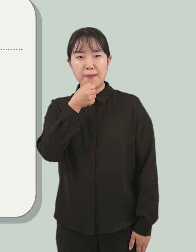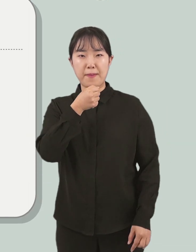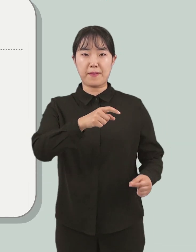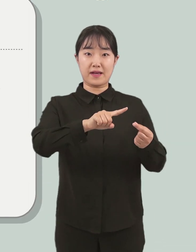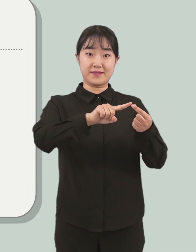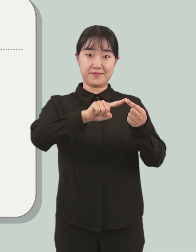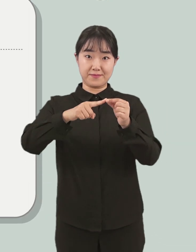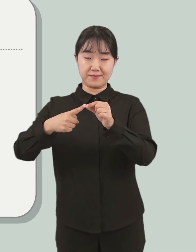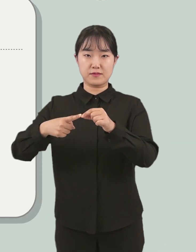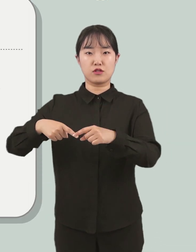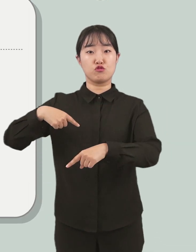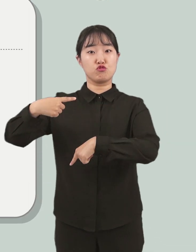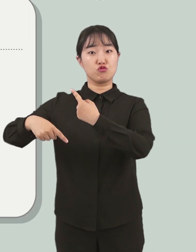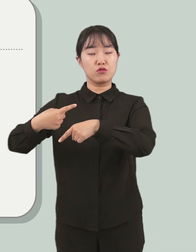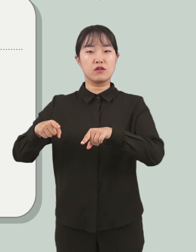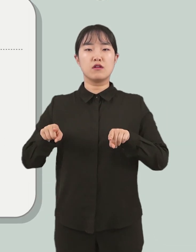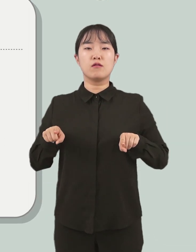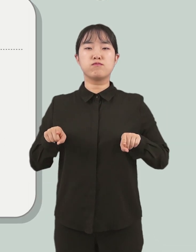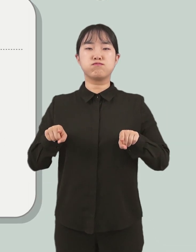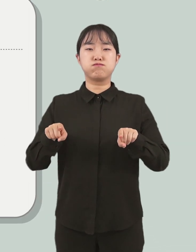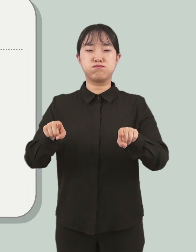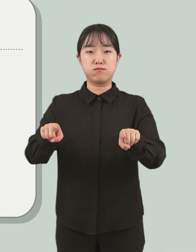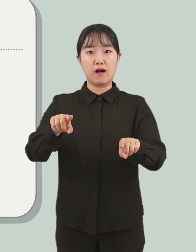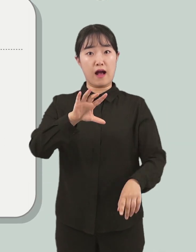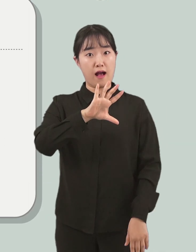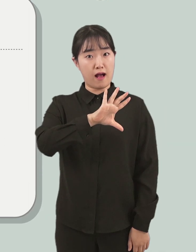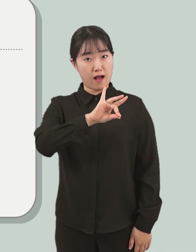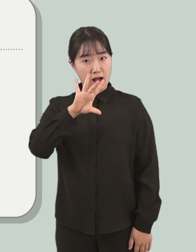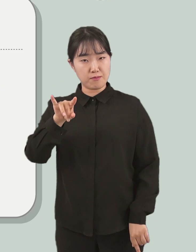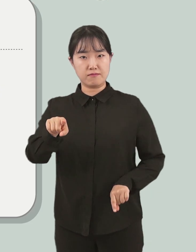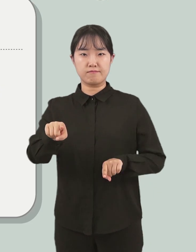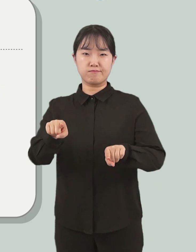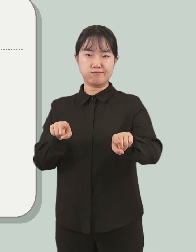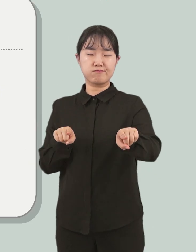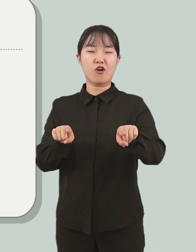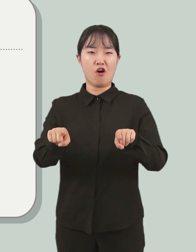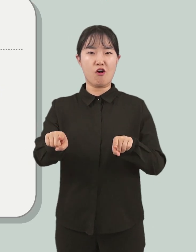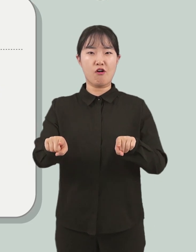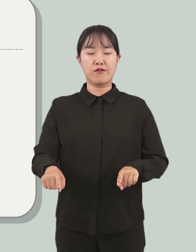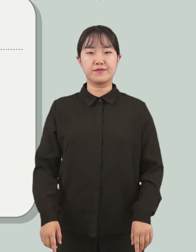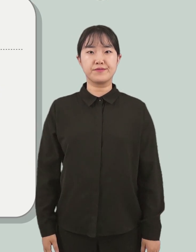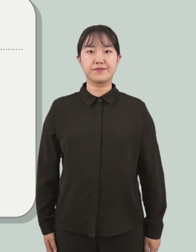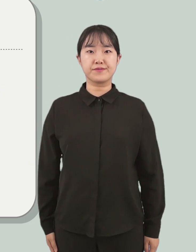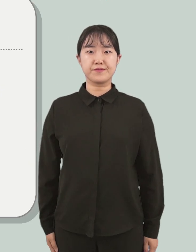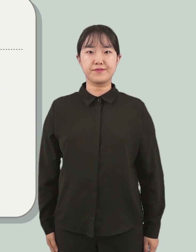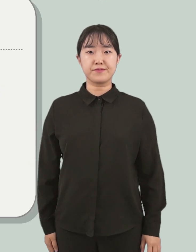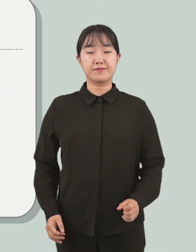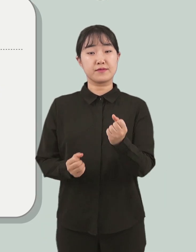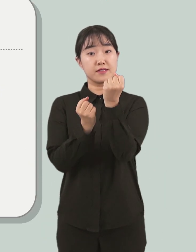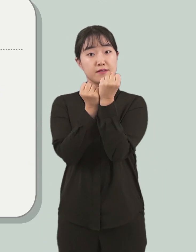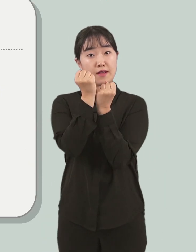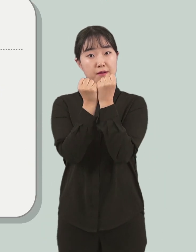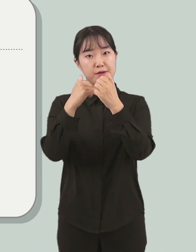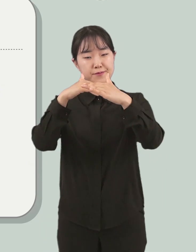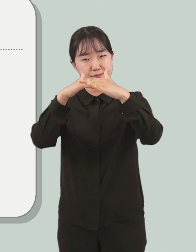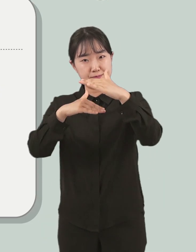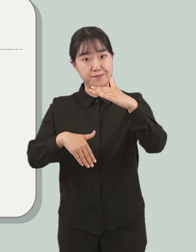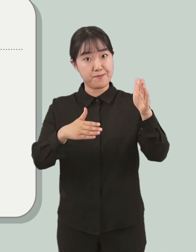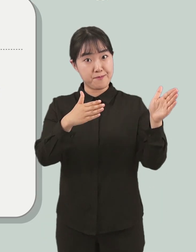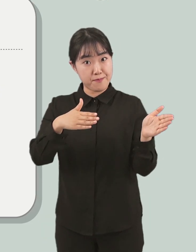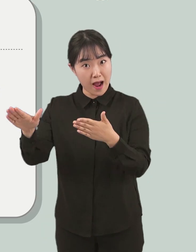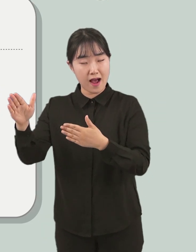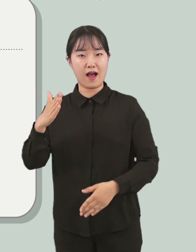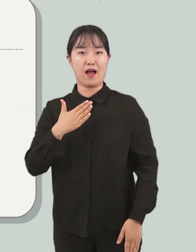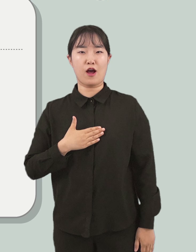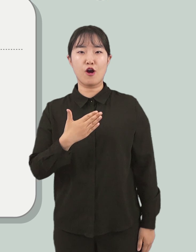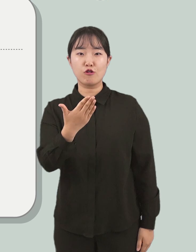안내. 이 영상은 자막, 음성, 수어로 안내하고 있으며 때때로 음성과 수어의 진행 속도 간에 차이가 있을